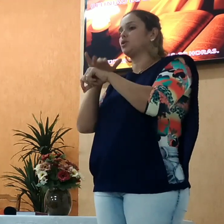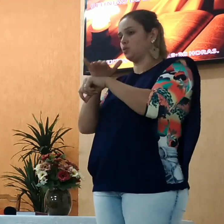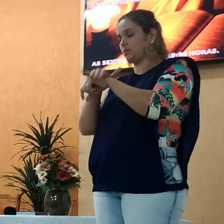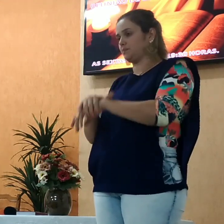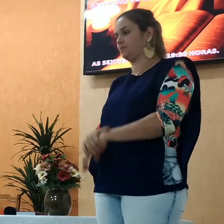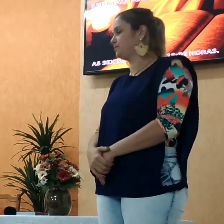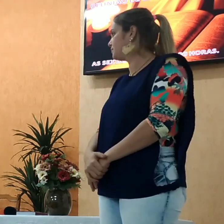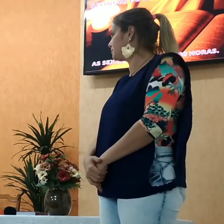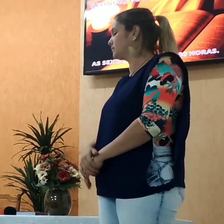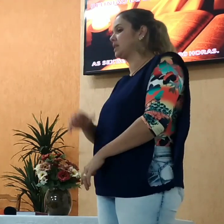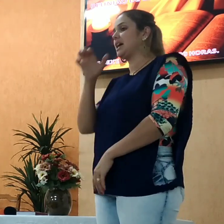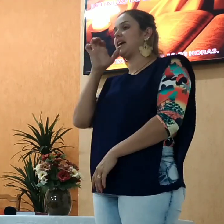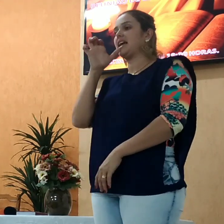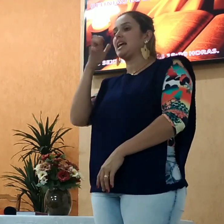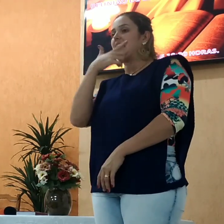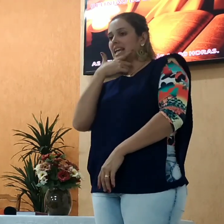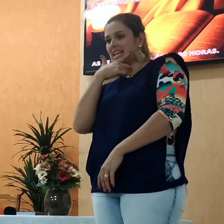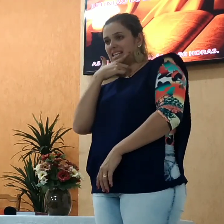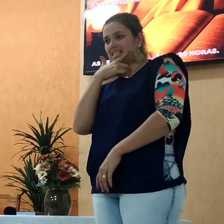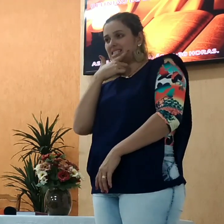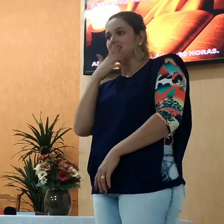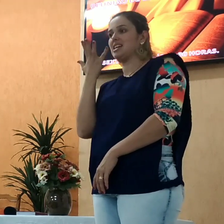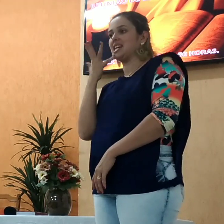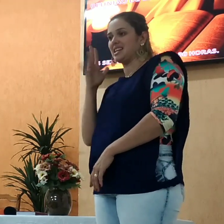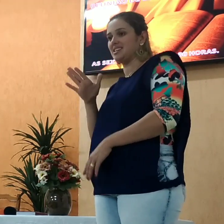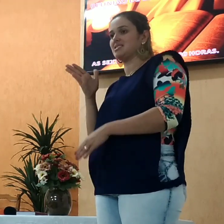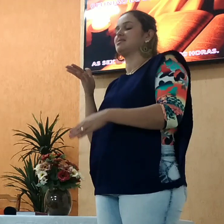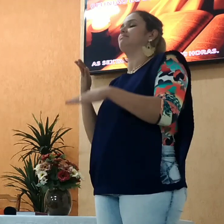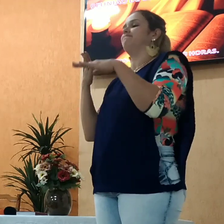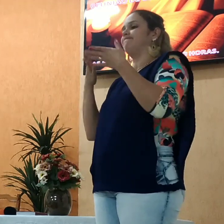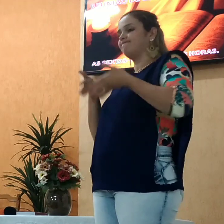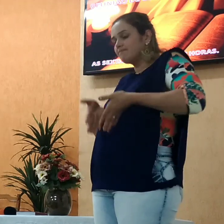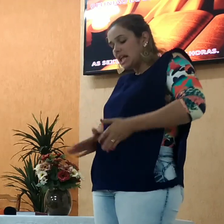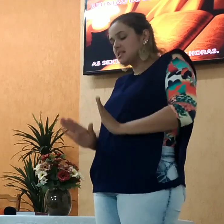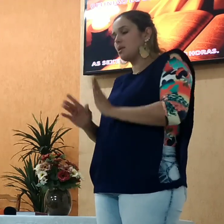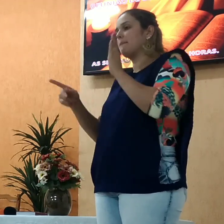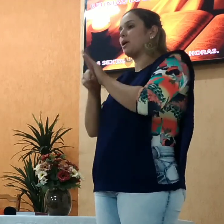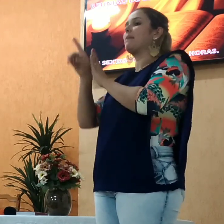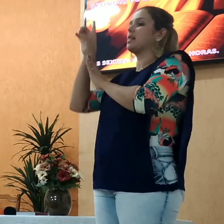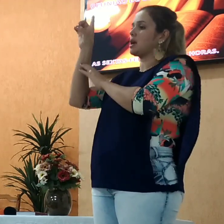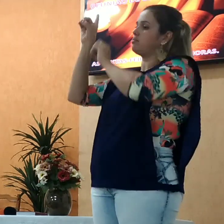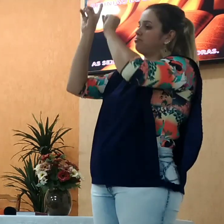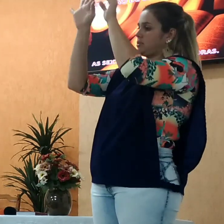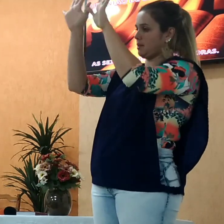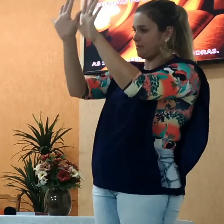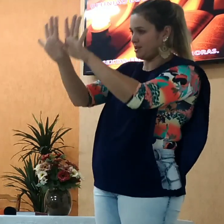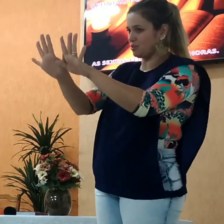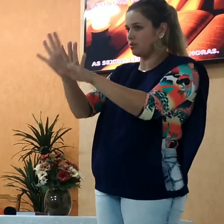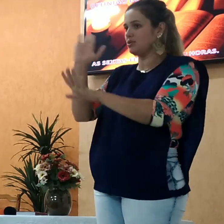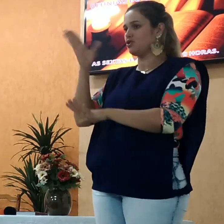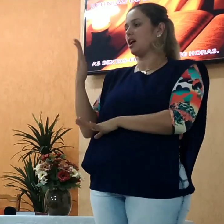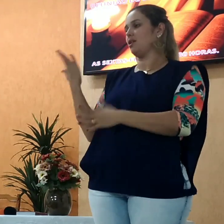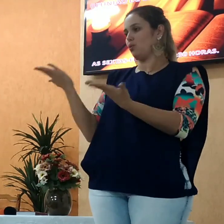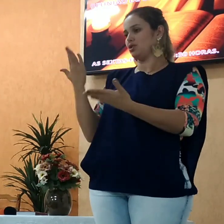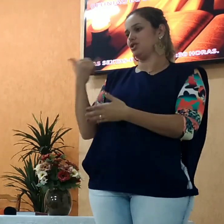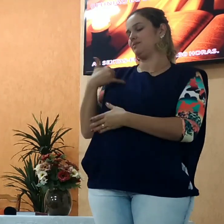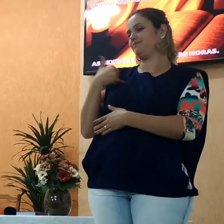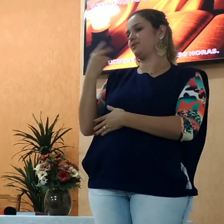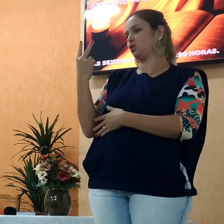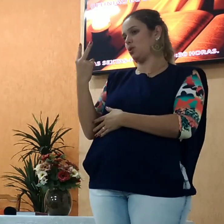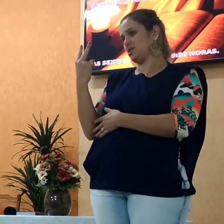Elisa, essa criança que veio ao mundo por graça de Deus, completando os seus 2 anos.